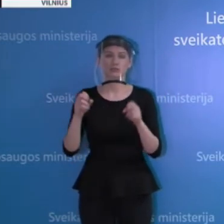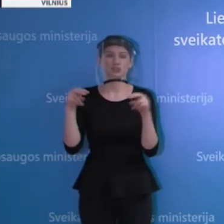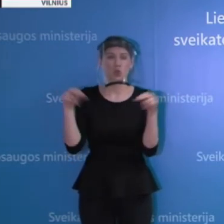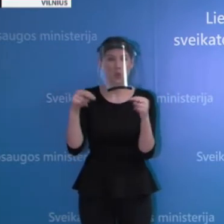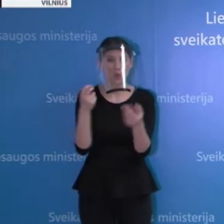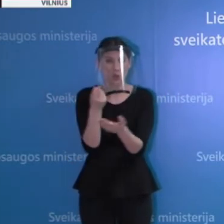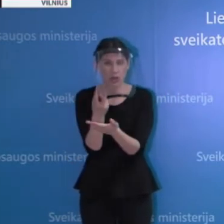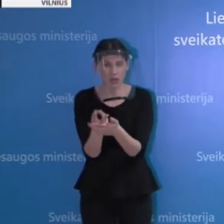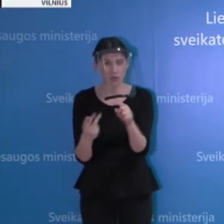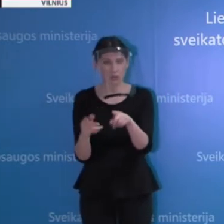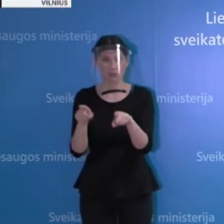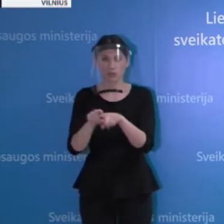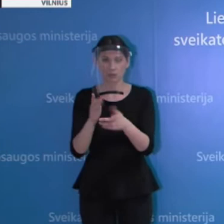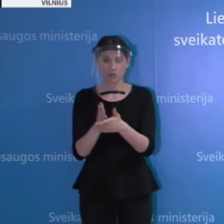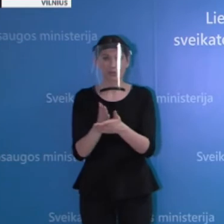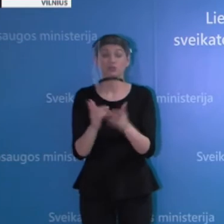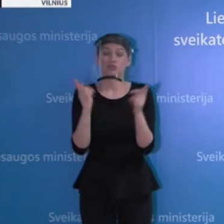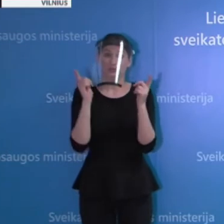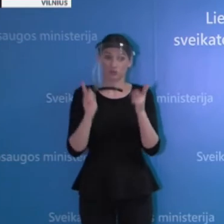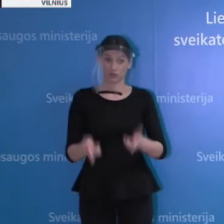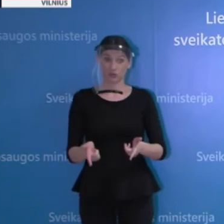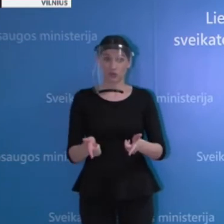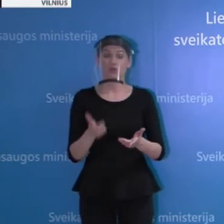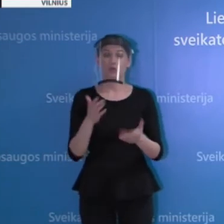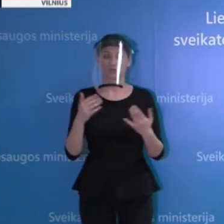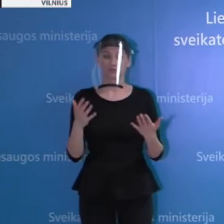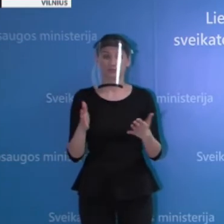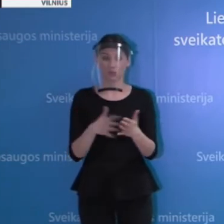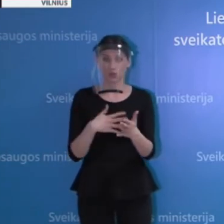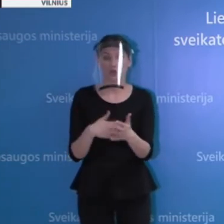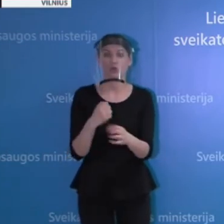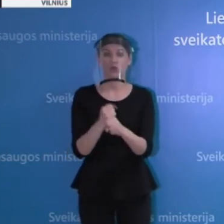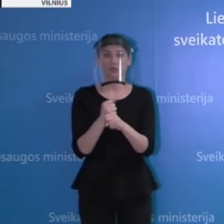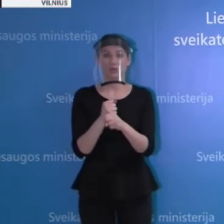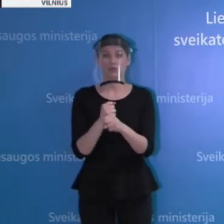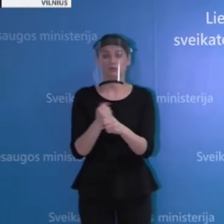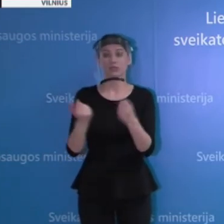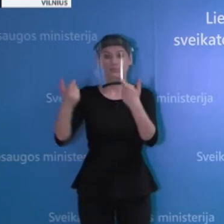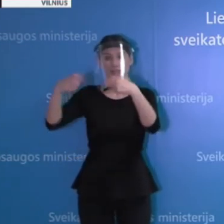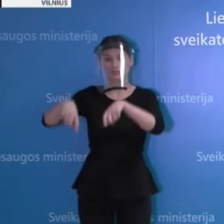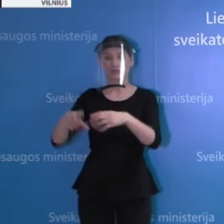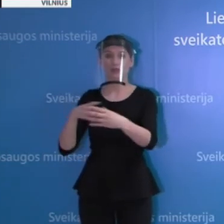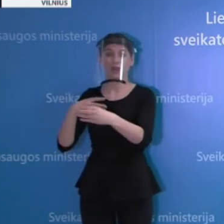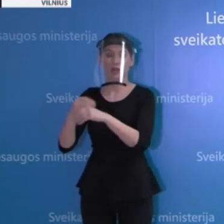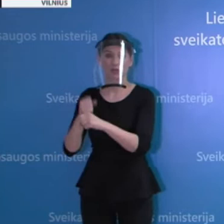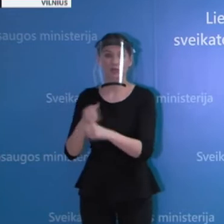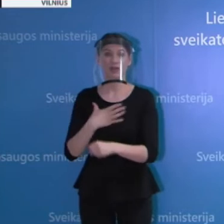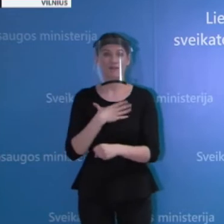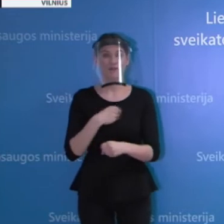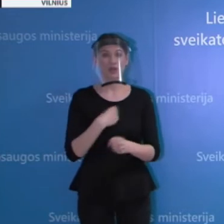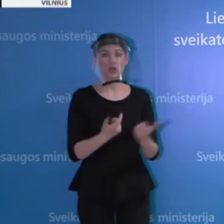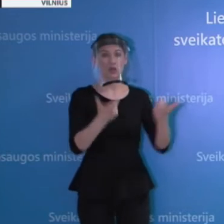ligoninėje. Tai tikrai yra intensyviai darbuojamasi su savivaldybe. Noriu padėkoti Vilniaus